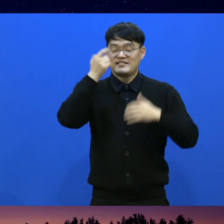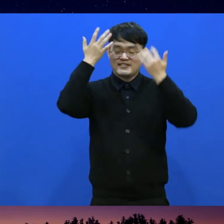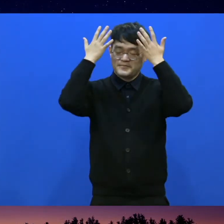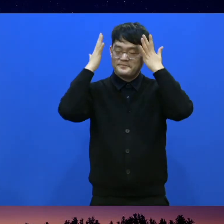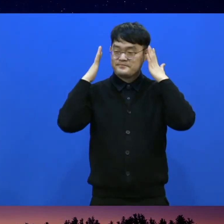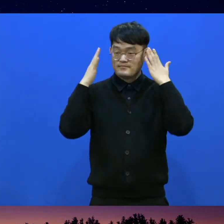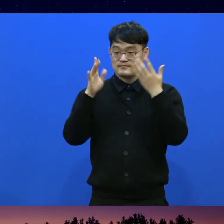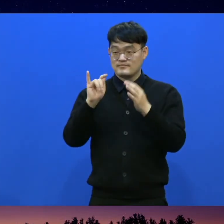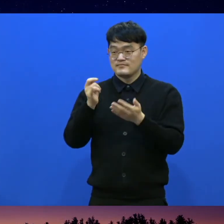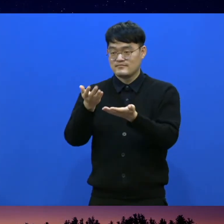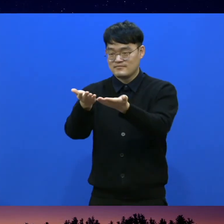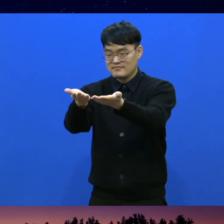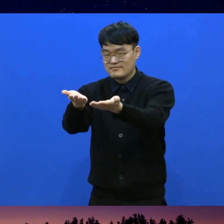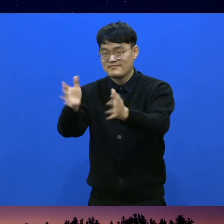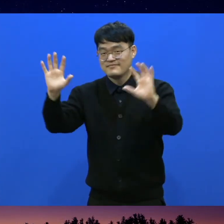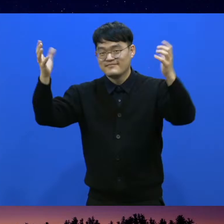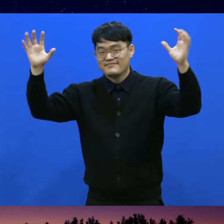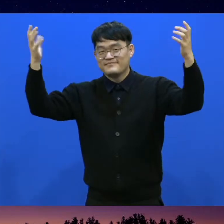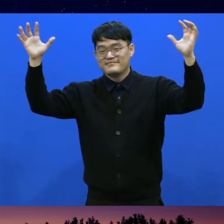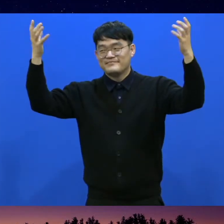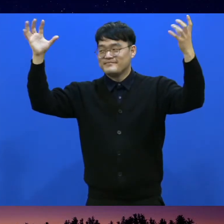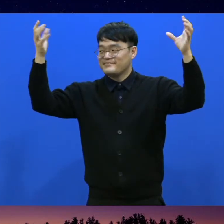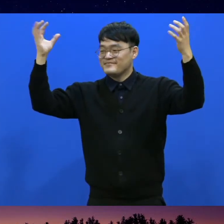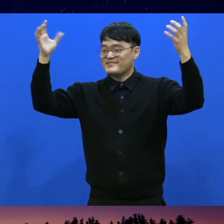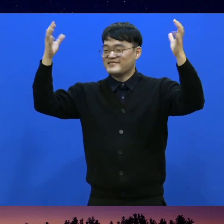흰머리 연세하십니다.